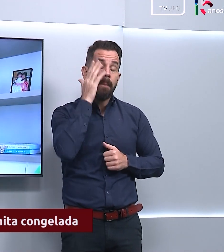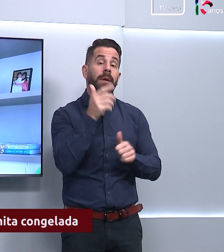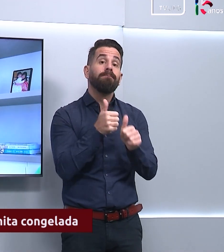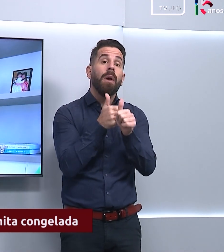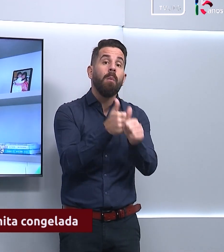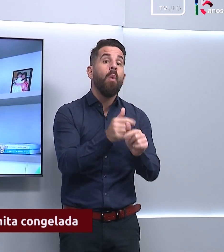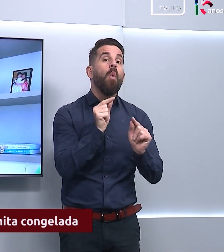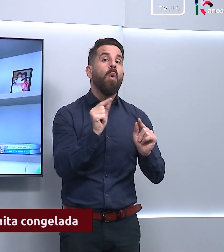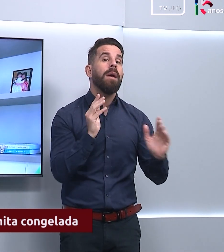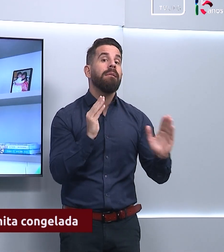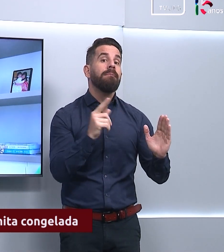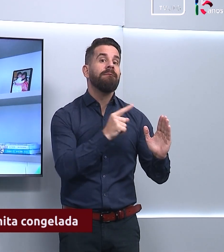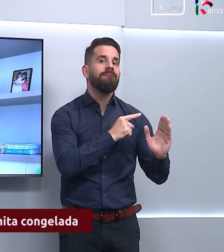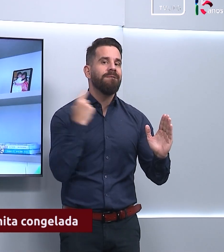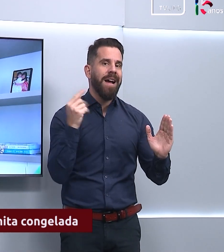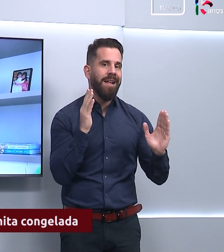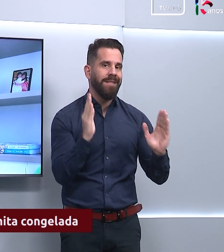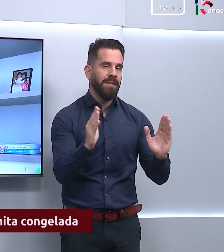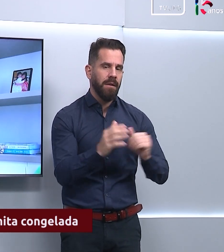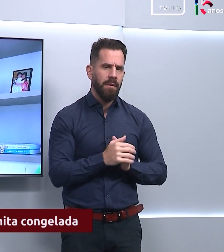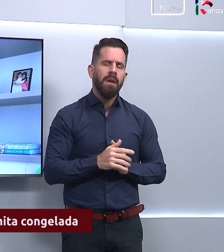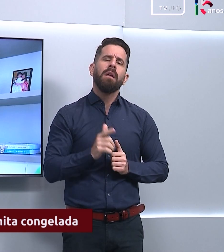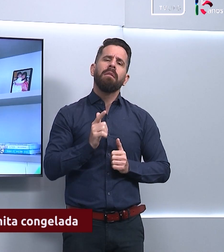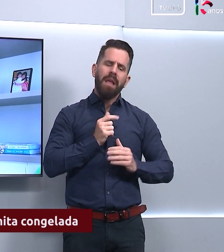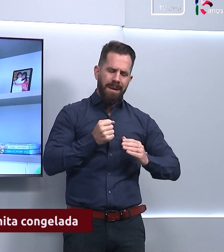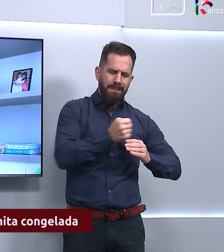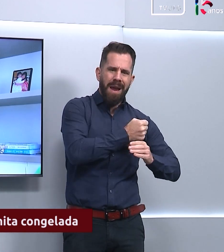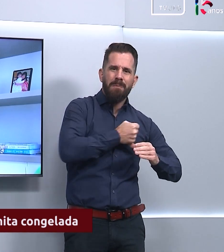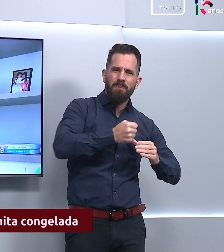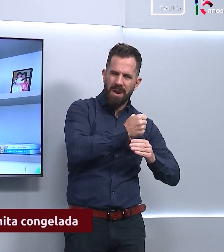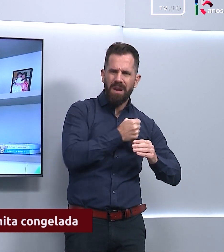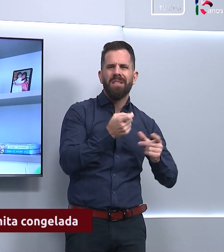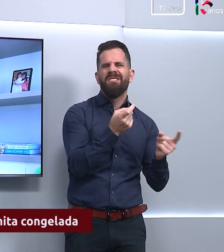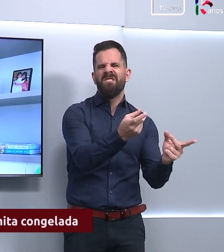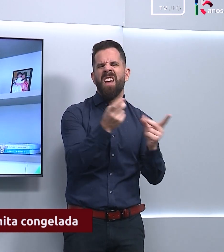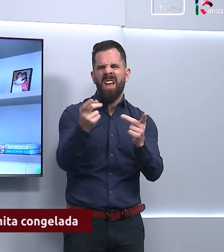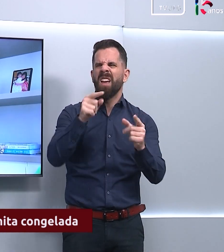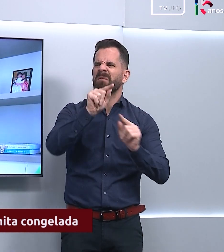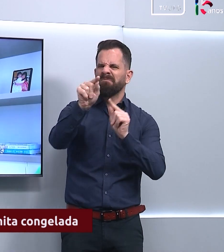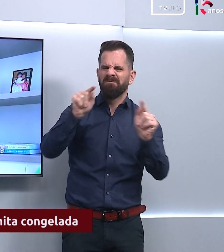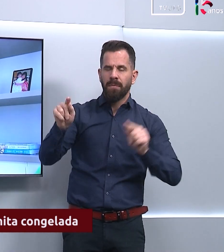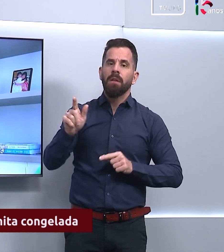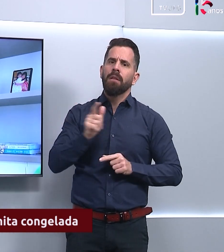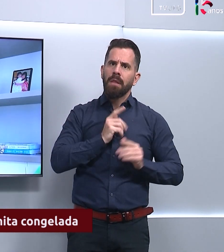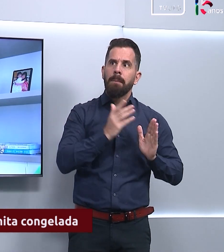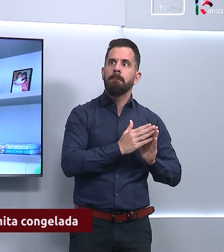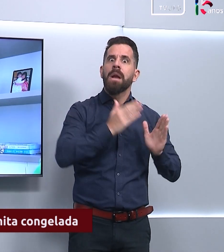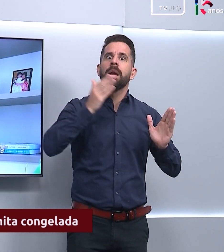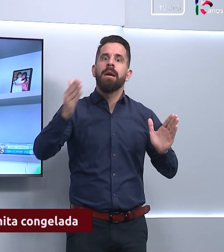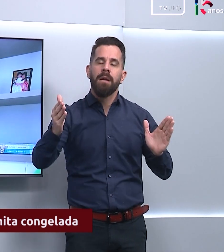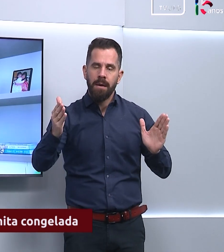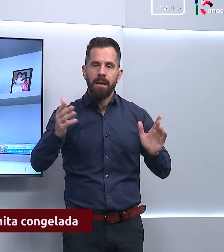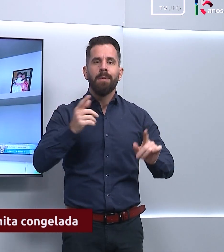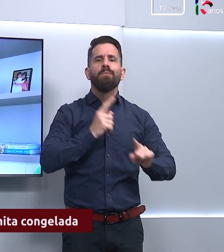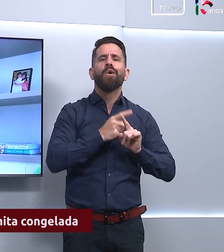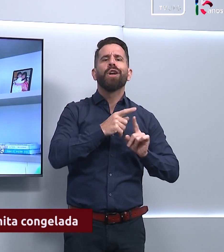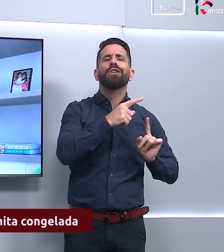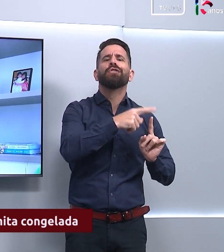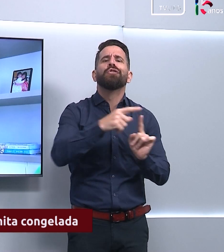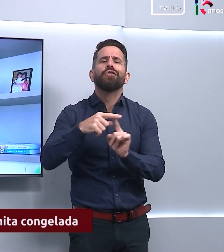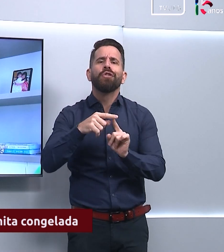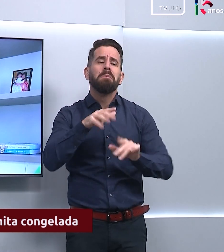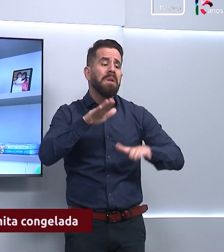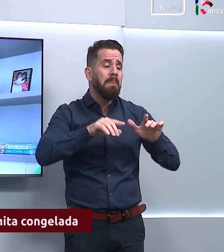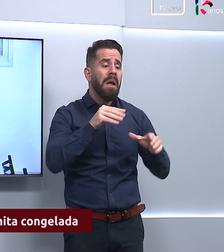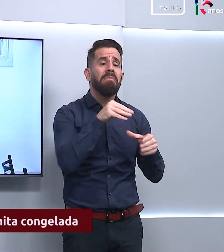validade. Então, as marmitas comercializadas, elas têm um prazo às vezes maior, de acordo com o tipo de alimento que está dentro